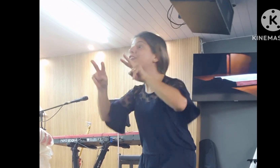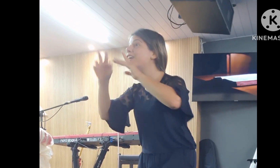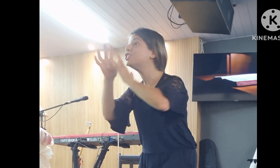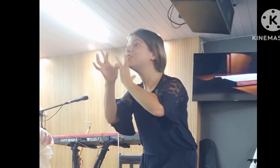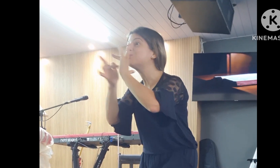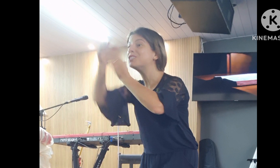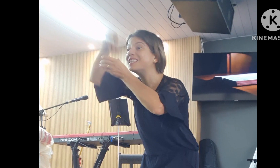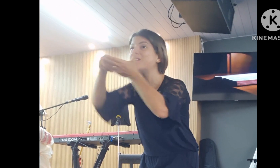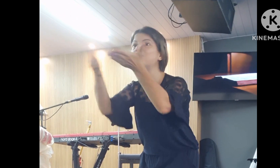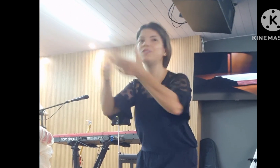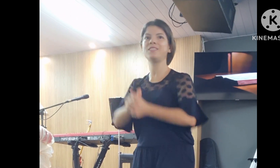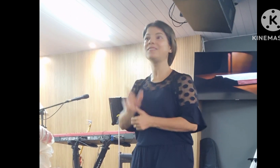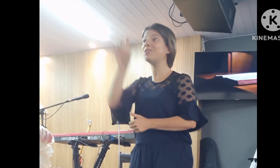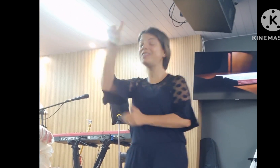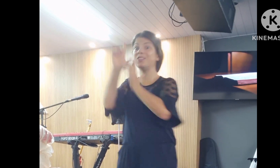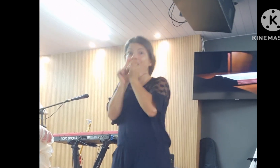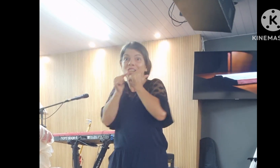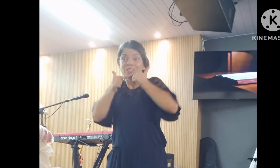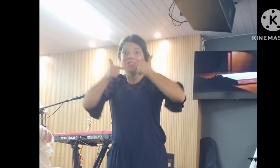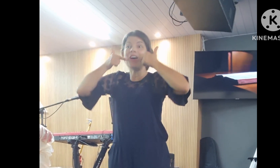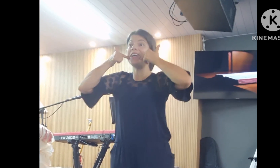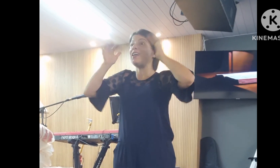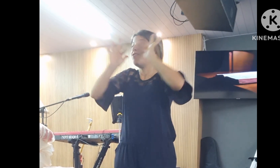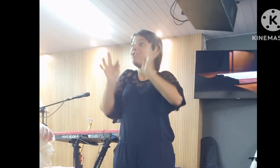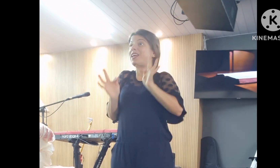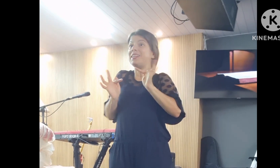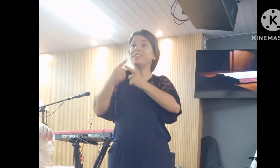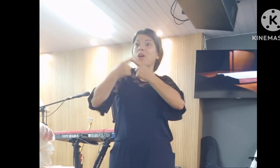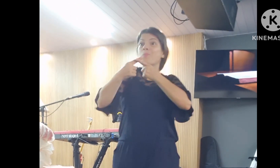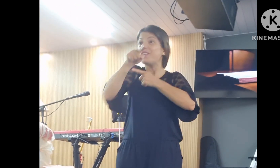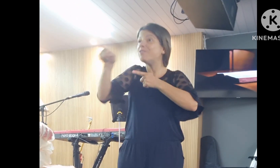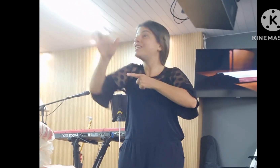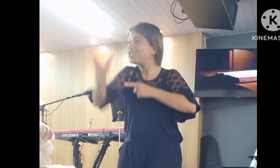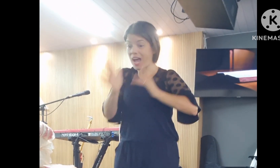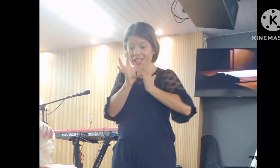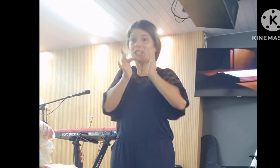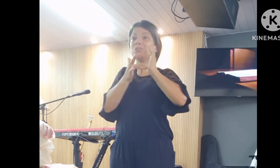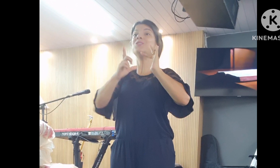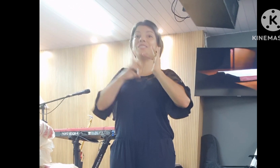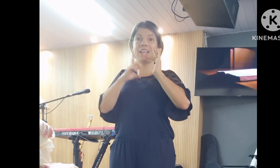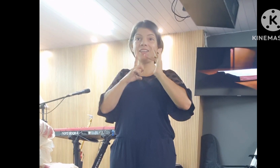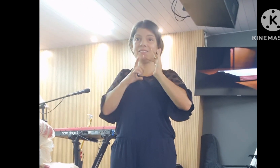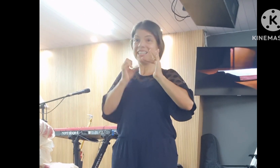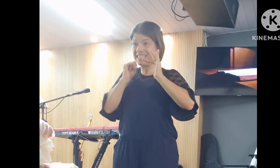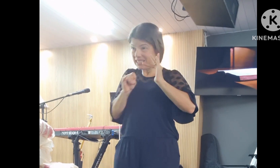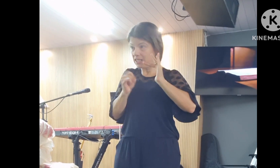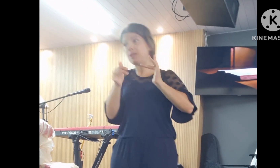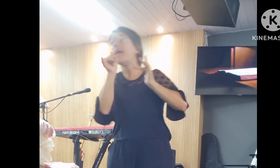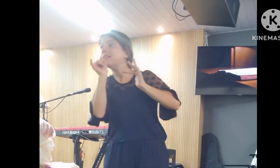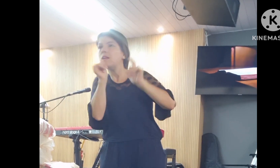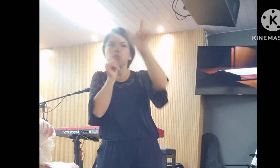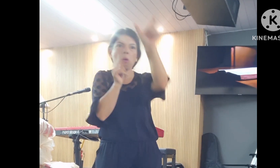Ele olha com graça, Ele olha trazendo sobre nós tudo aquilo que a palavra de Deus diz que é nosso.